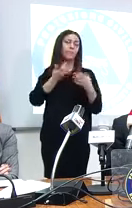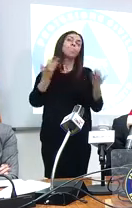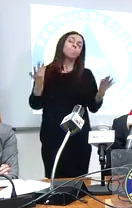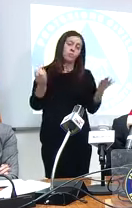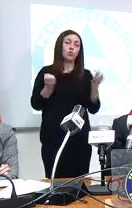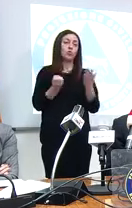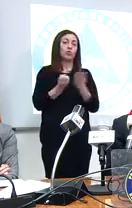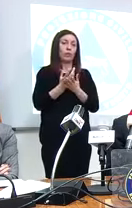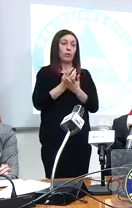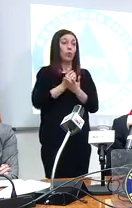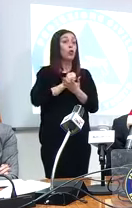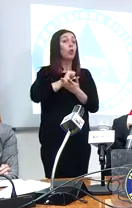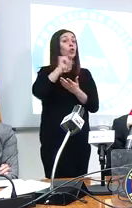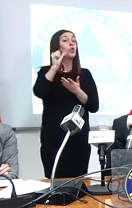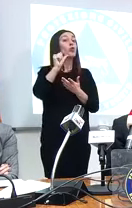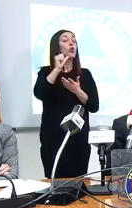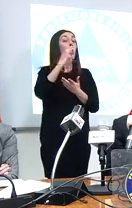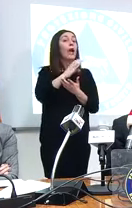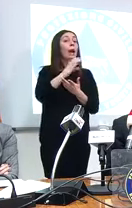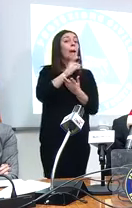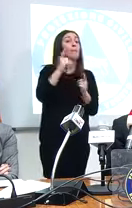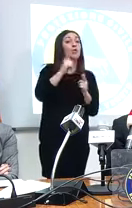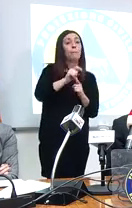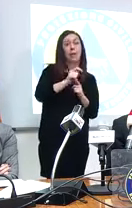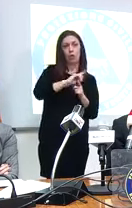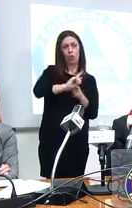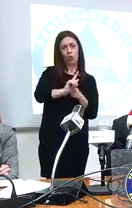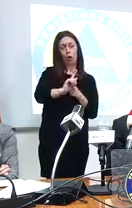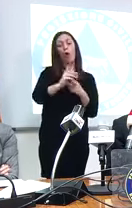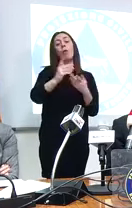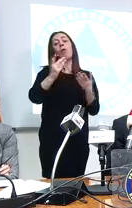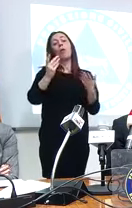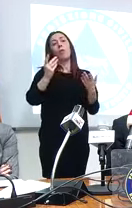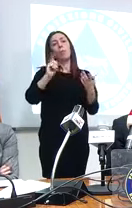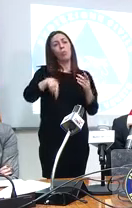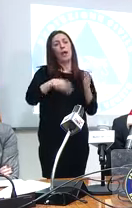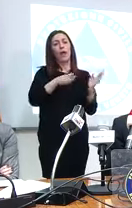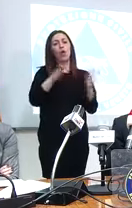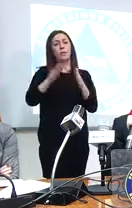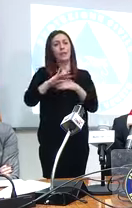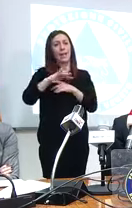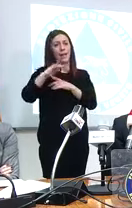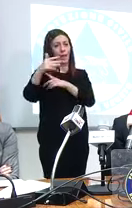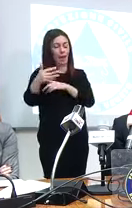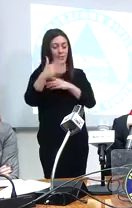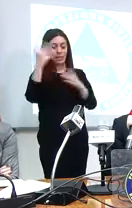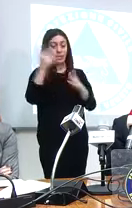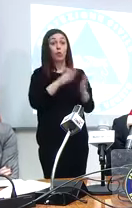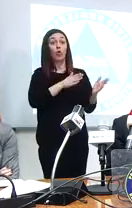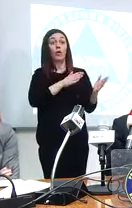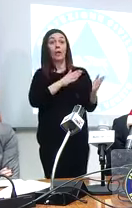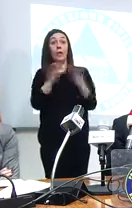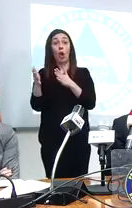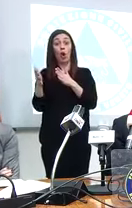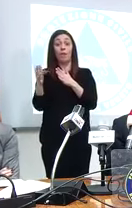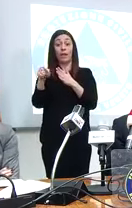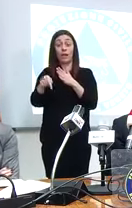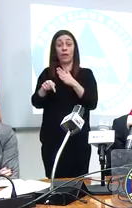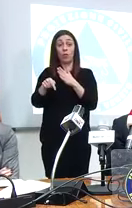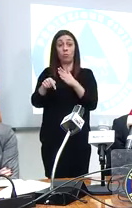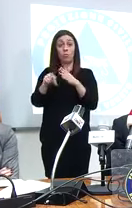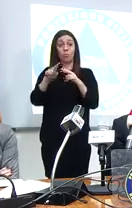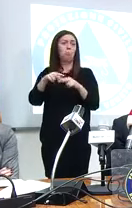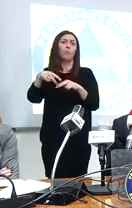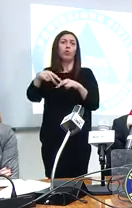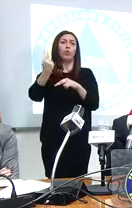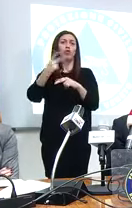due giorni dopo il ricovero un paziente risulta positivo e sviluppa sintomi. Quando noi ci accorgiamo su quel paziente,